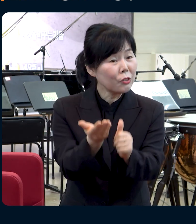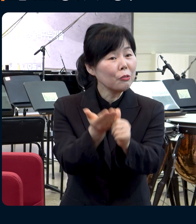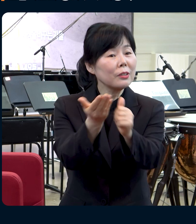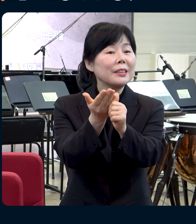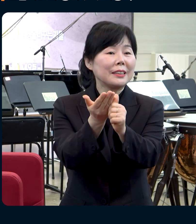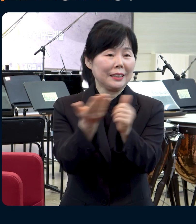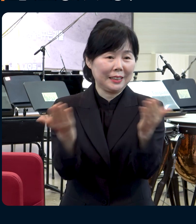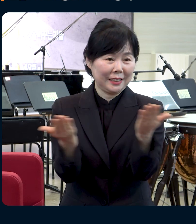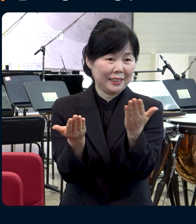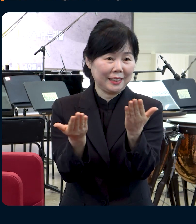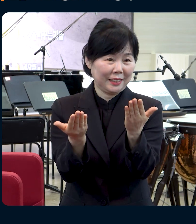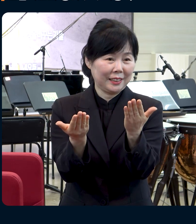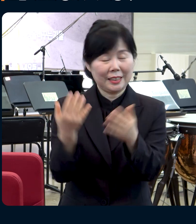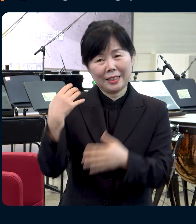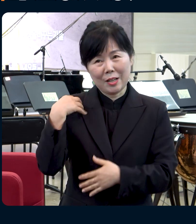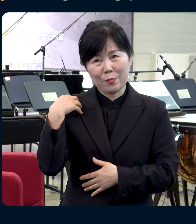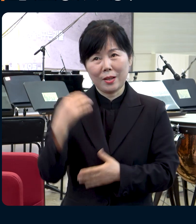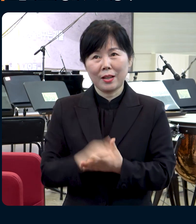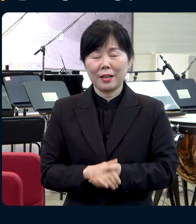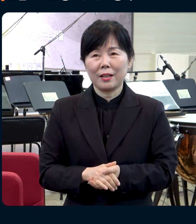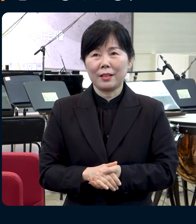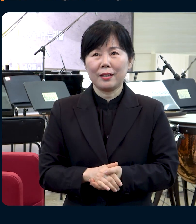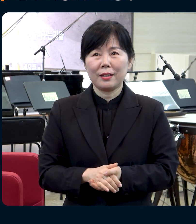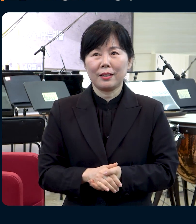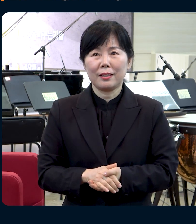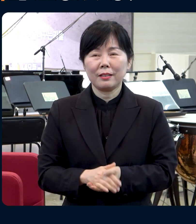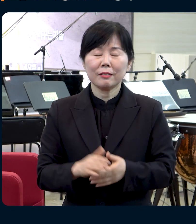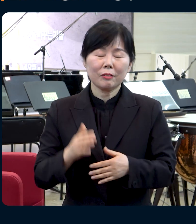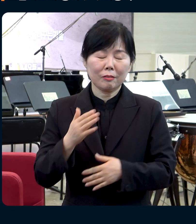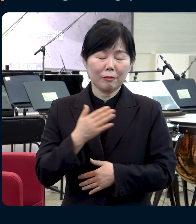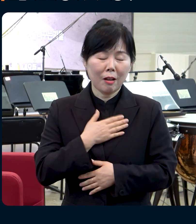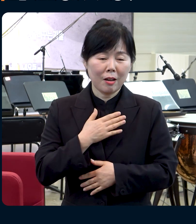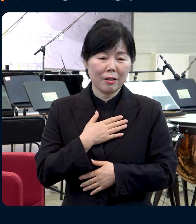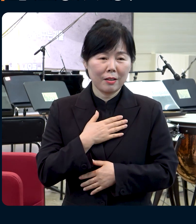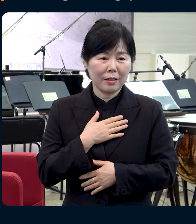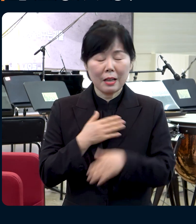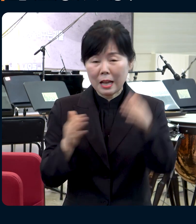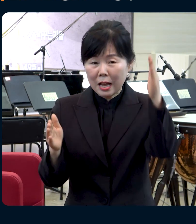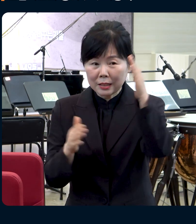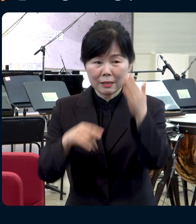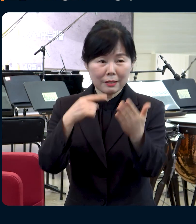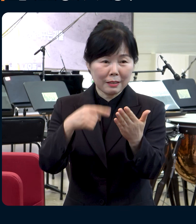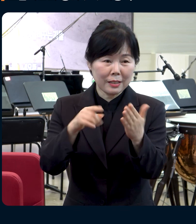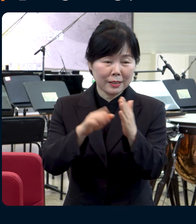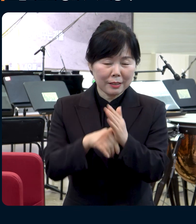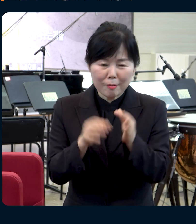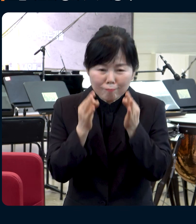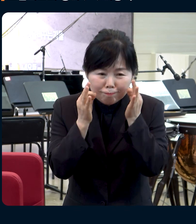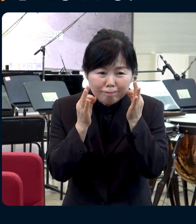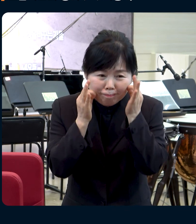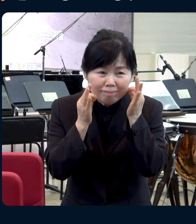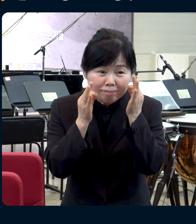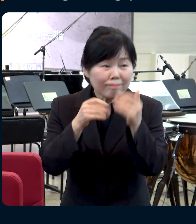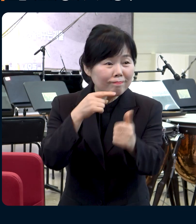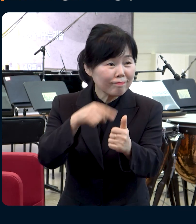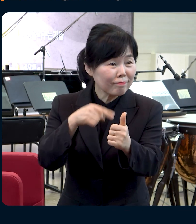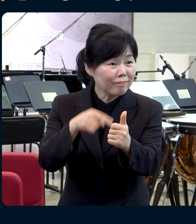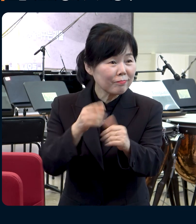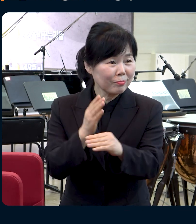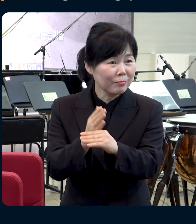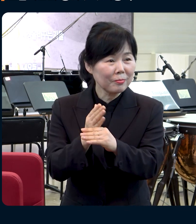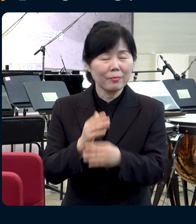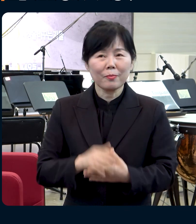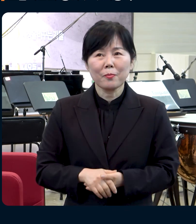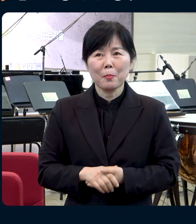있습니다. 근데 여러분, 저는 시간을 분단위로 나누어서 우리 학생들을 잘 지도하려고 노력합니다. 근데